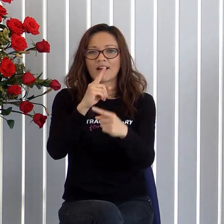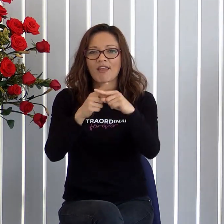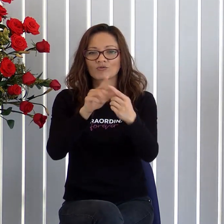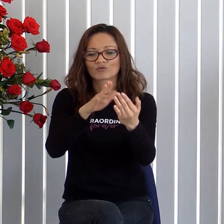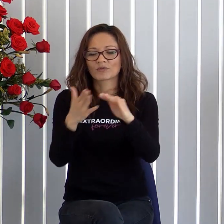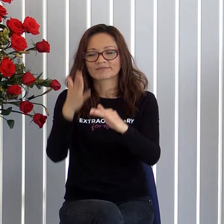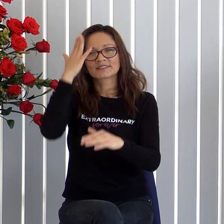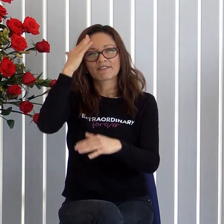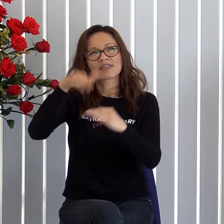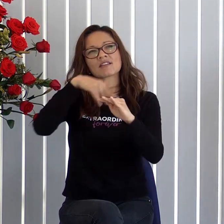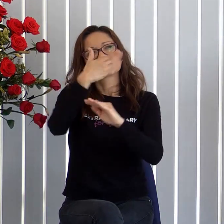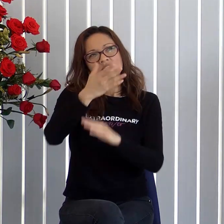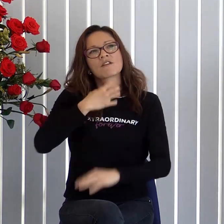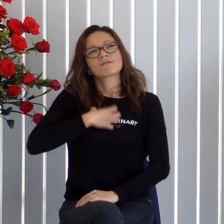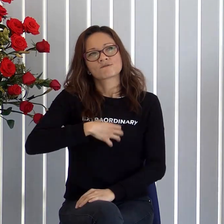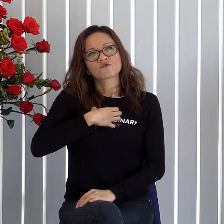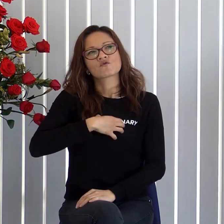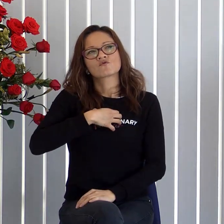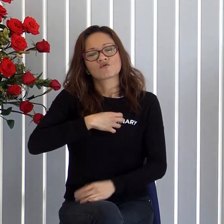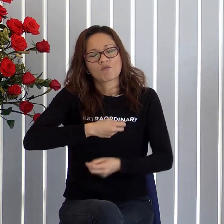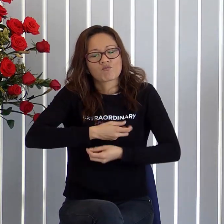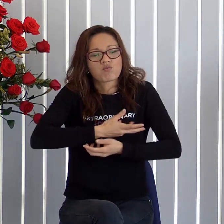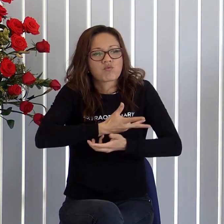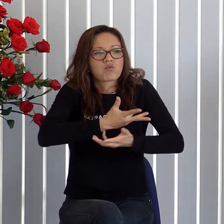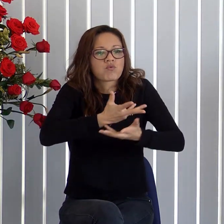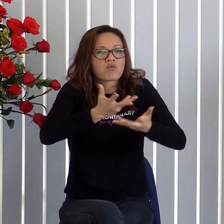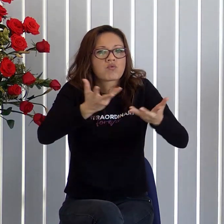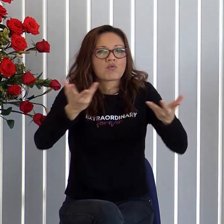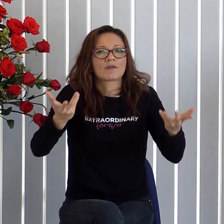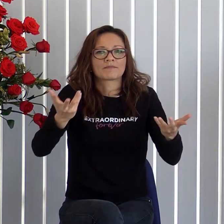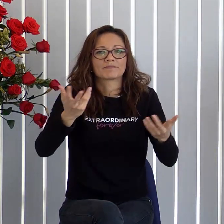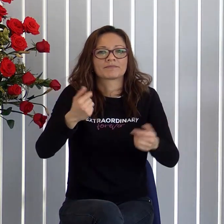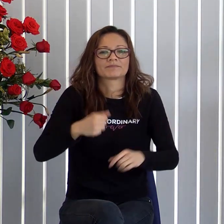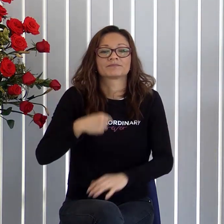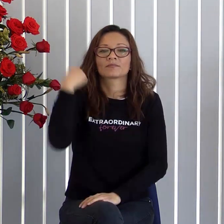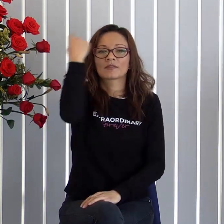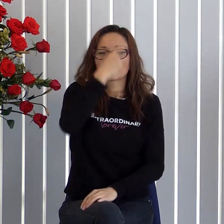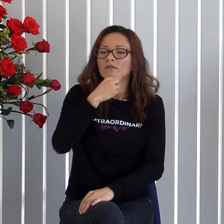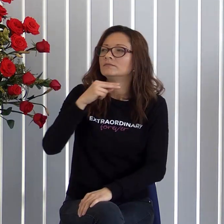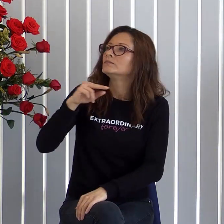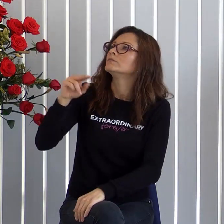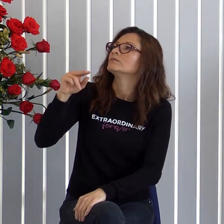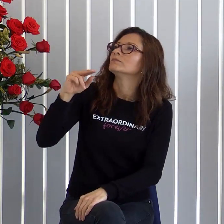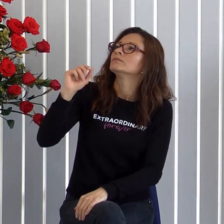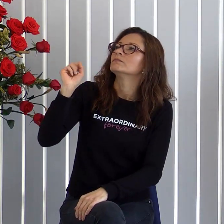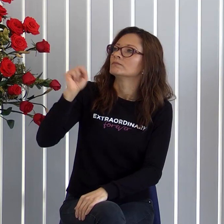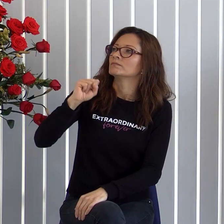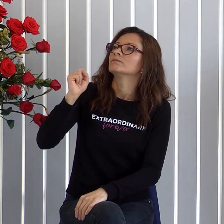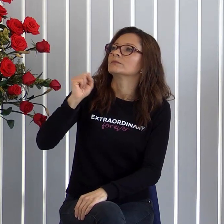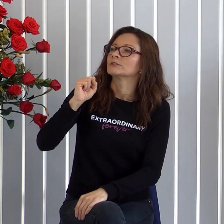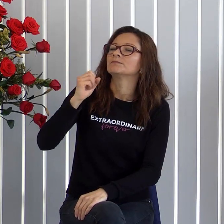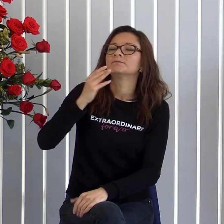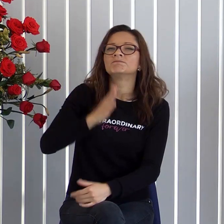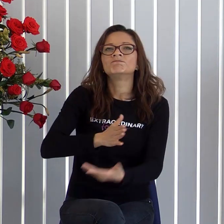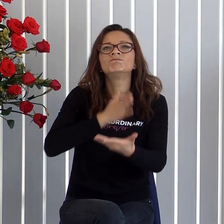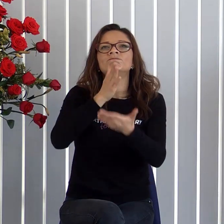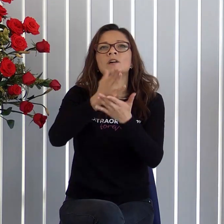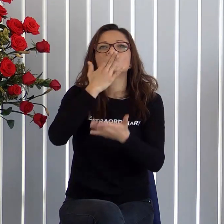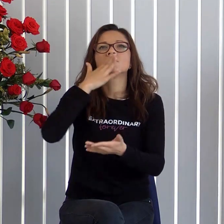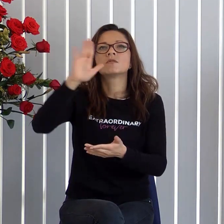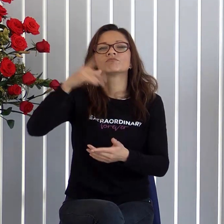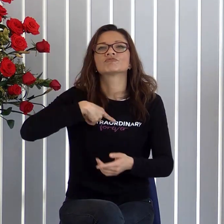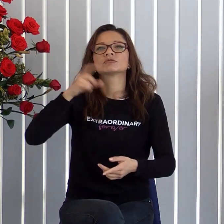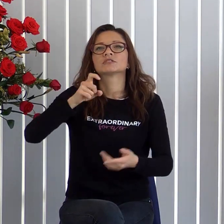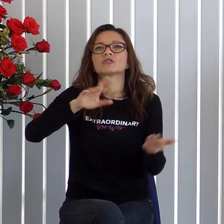obtener. O dice en Lucas que afirmando el rostro, dijo, subamos a Jerusalén que tengo que morir.